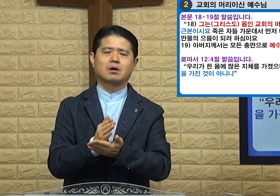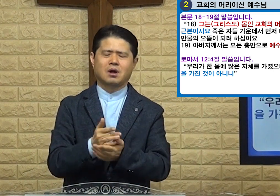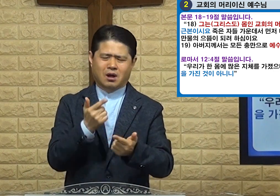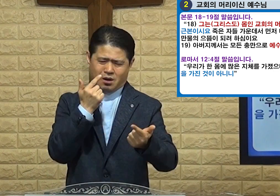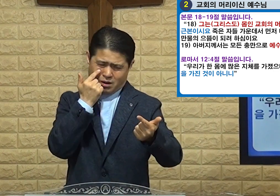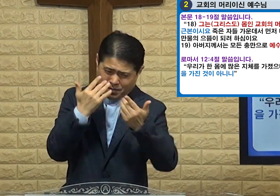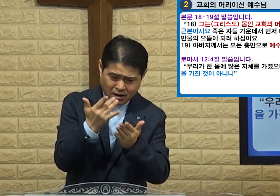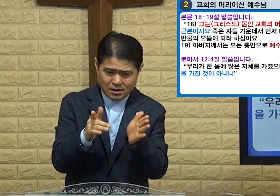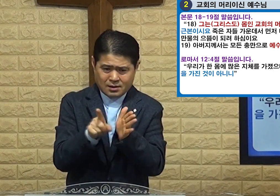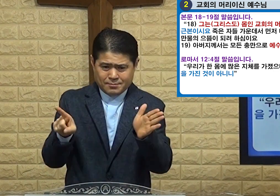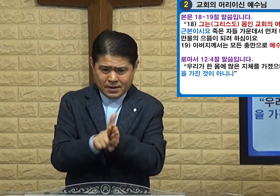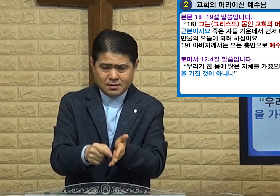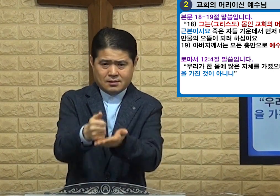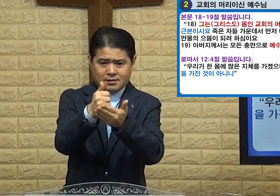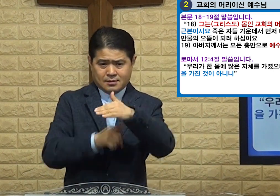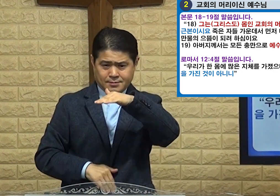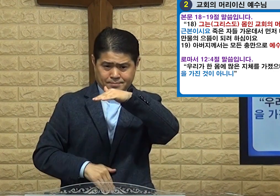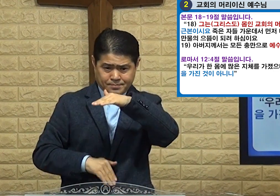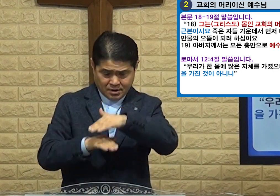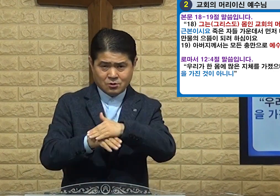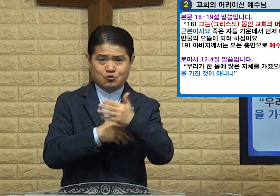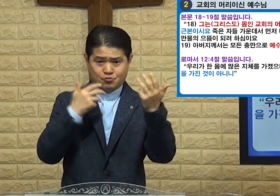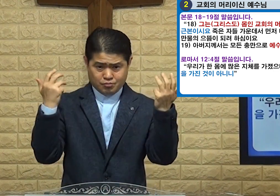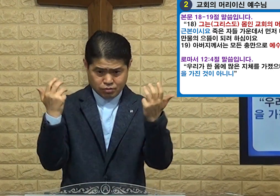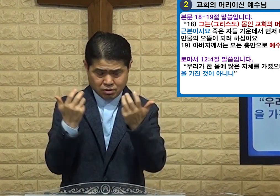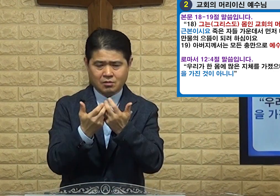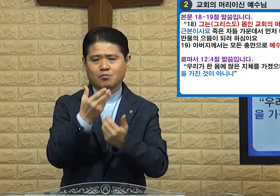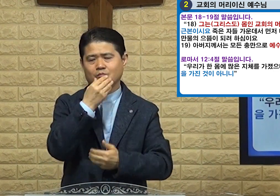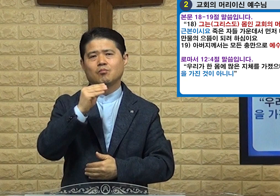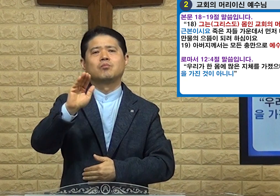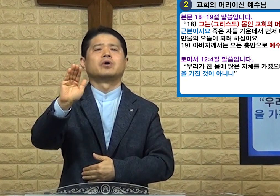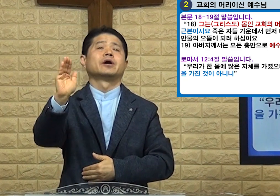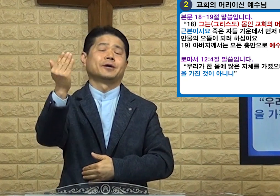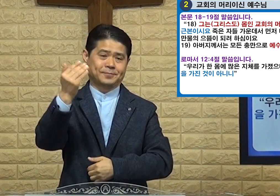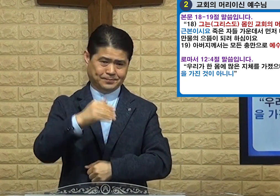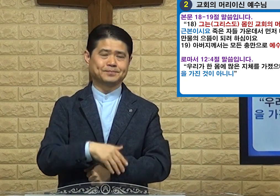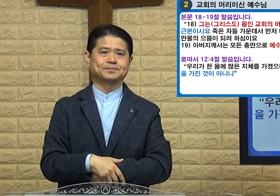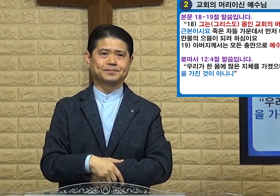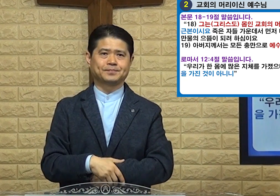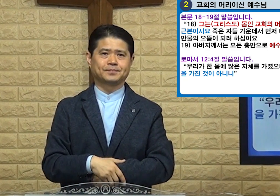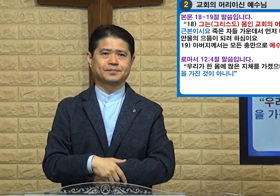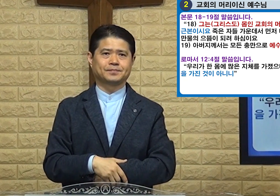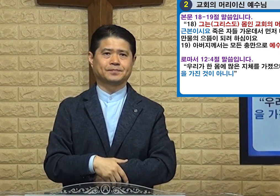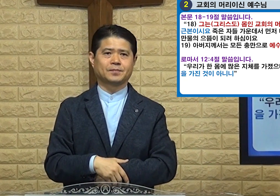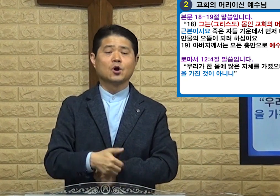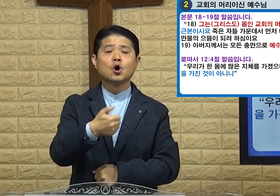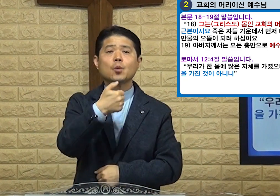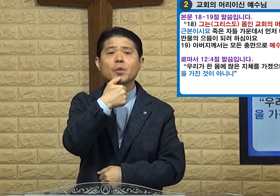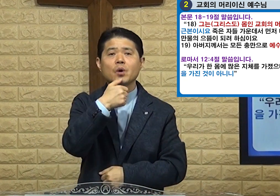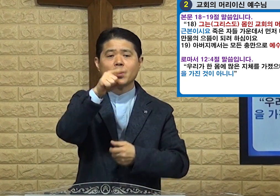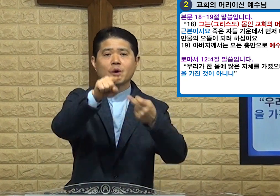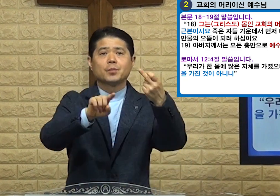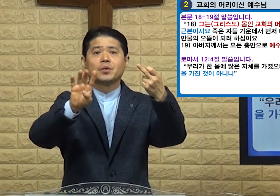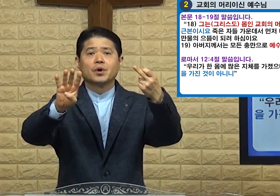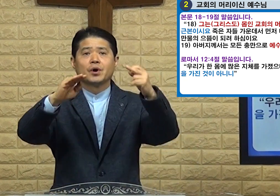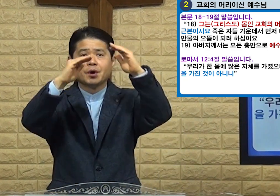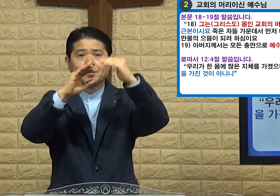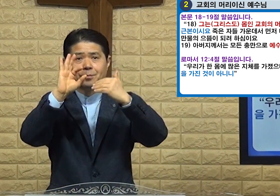것입니다. 정말 진실되게 내 안에 성령이 충만할 수 있는 것이 바로 진실된 복입니다. 로마서